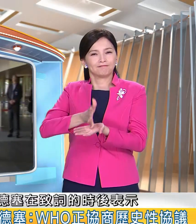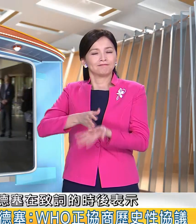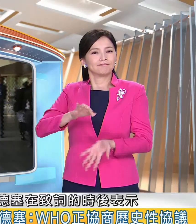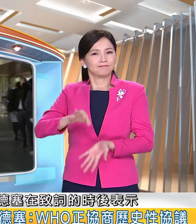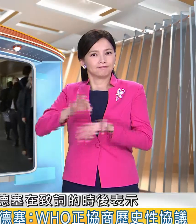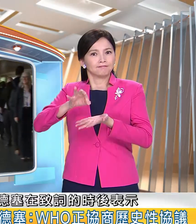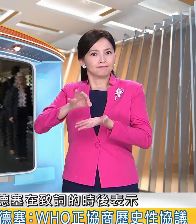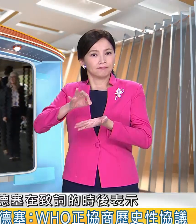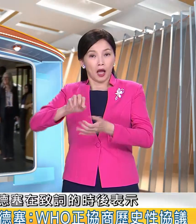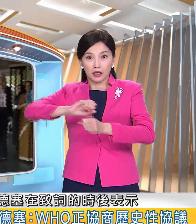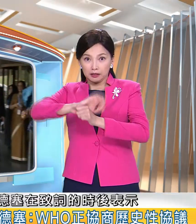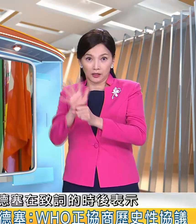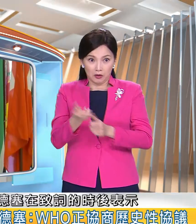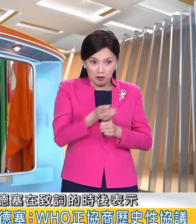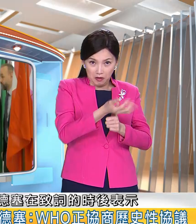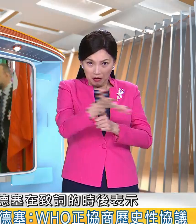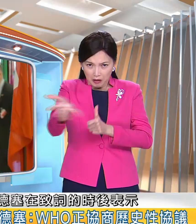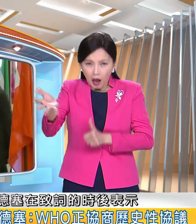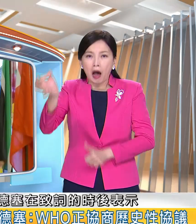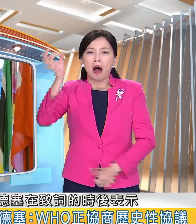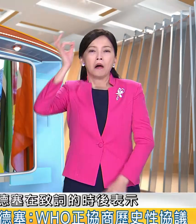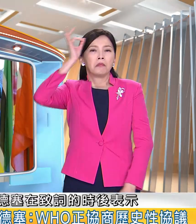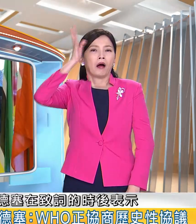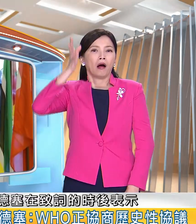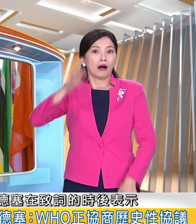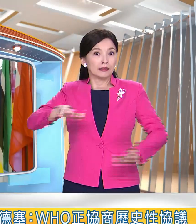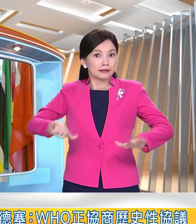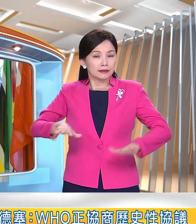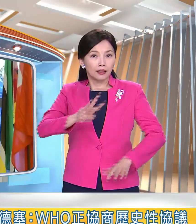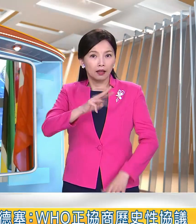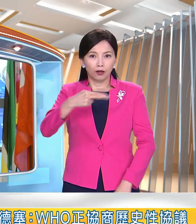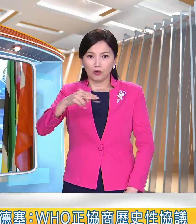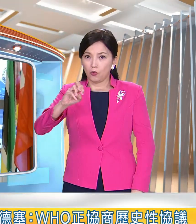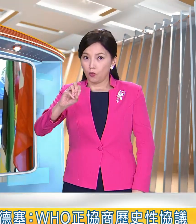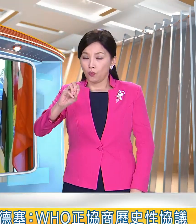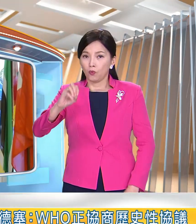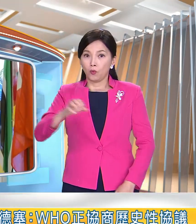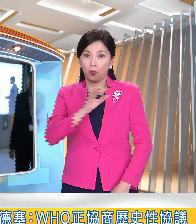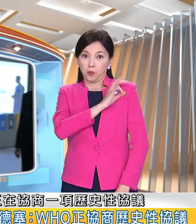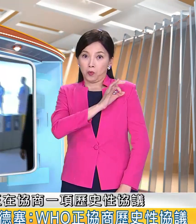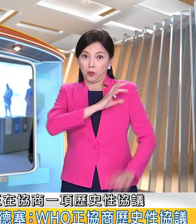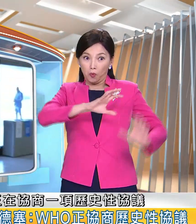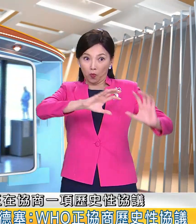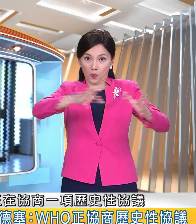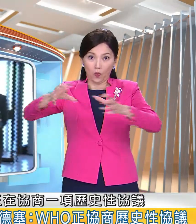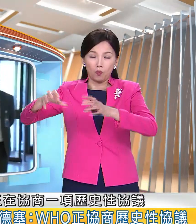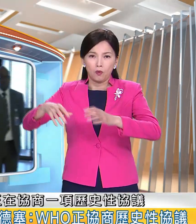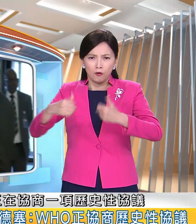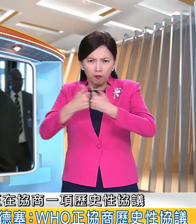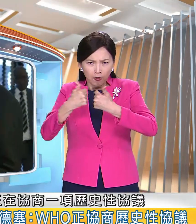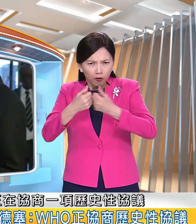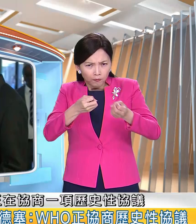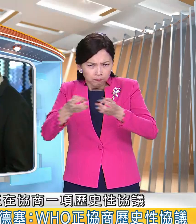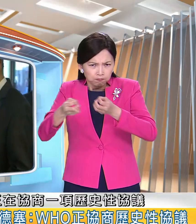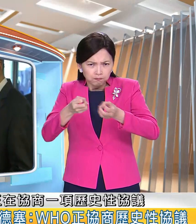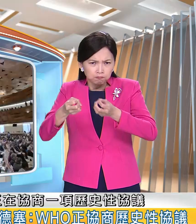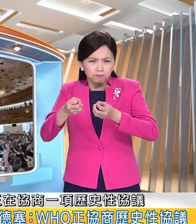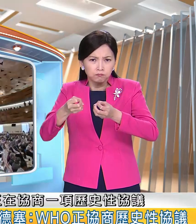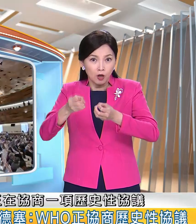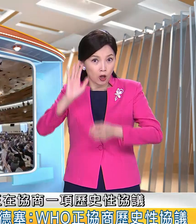赛在致辞时的时候表示，经过新冠疫情， WHO 会员国正在协商一